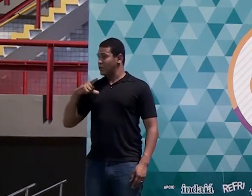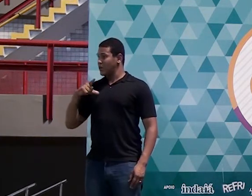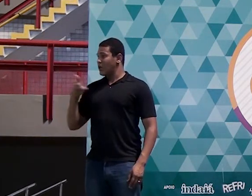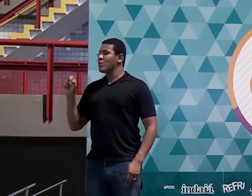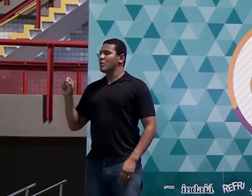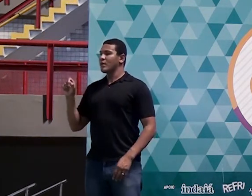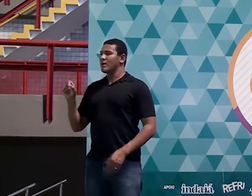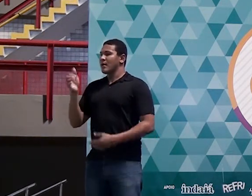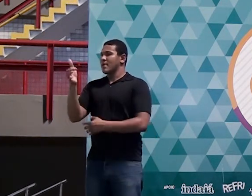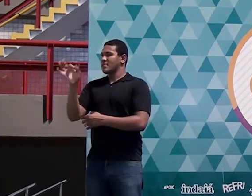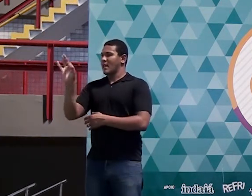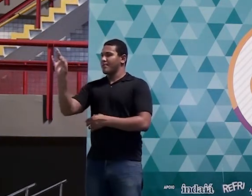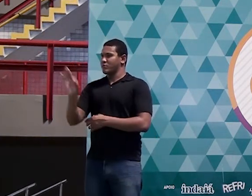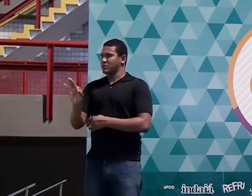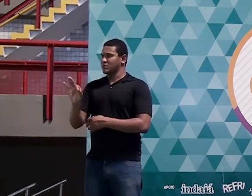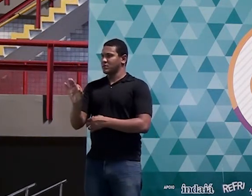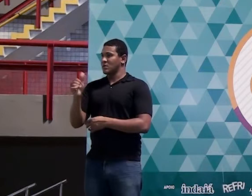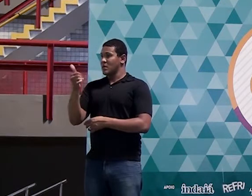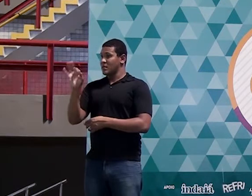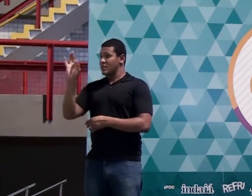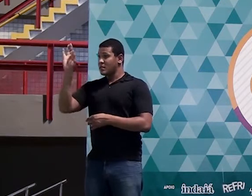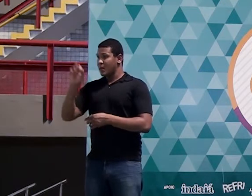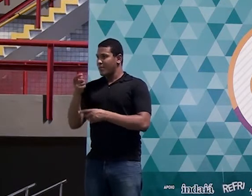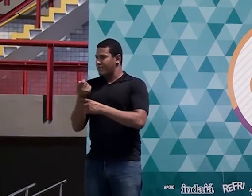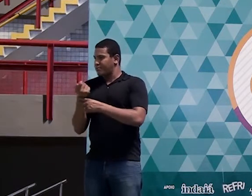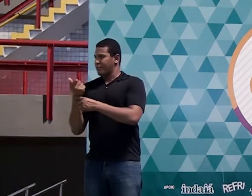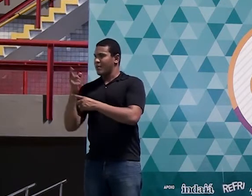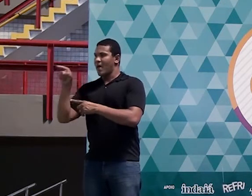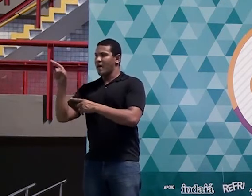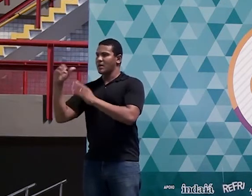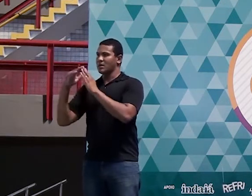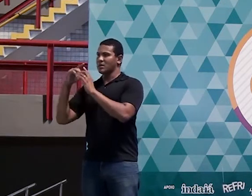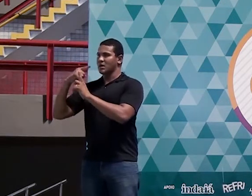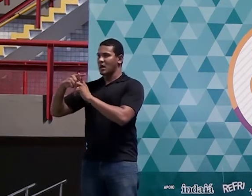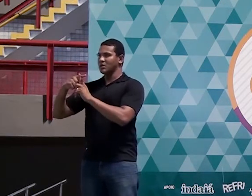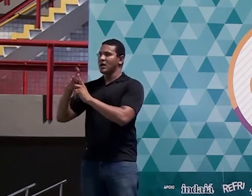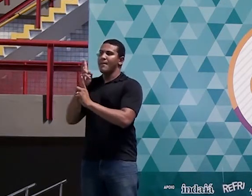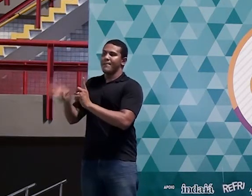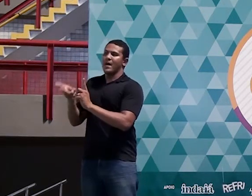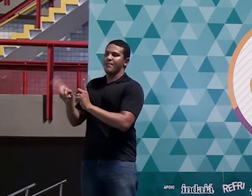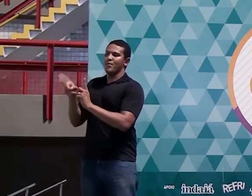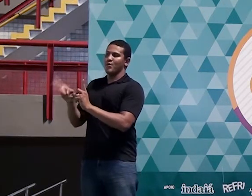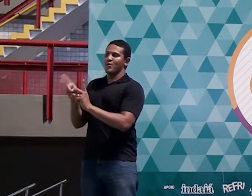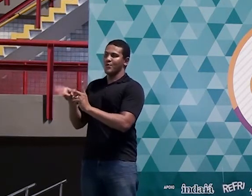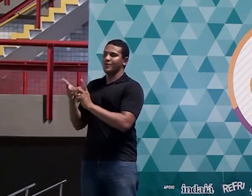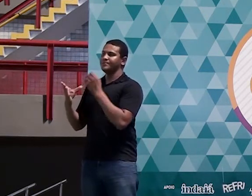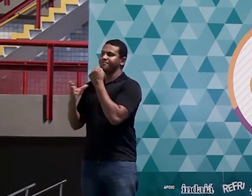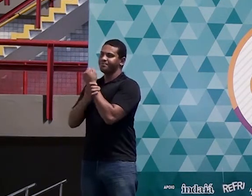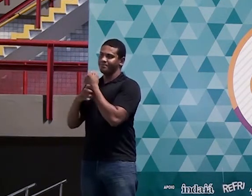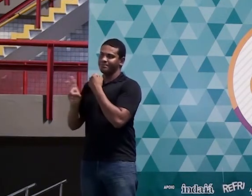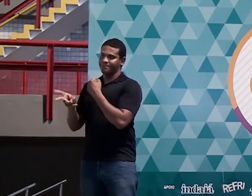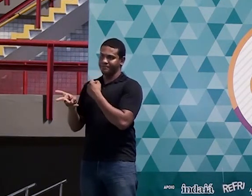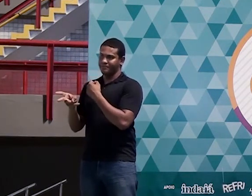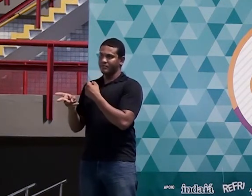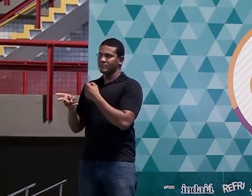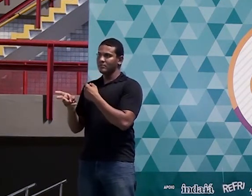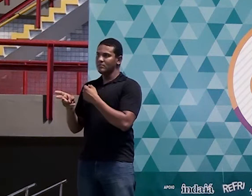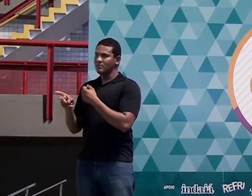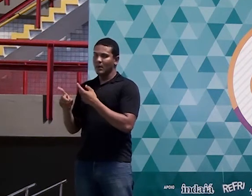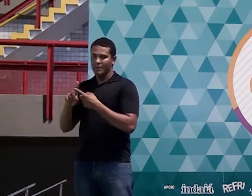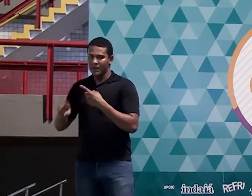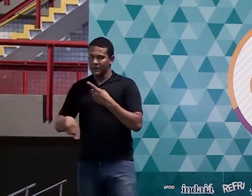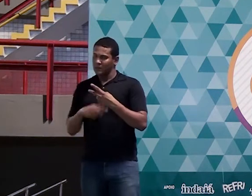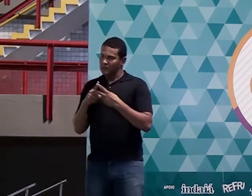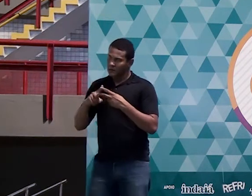10% para manter a igreja local. Ok? Aí você pagava 10%, mais